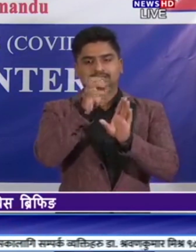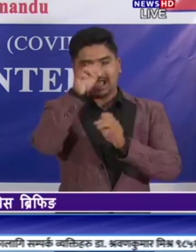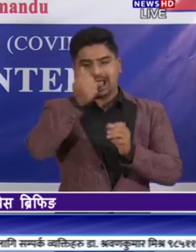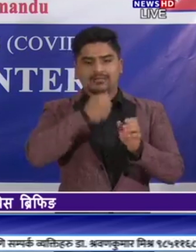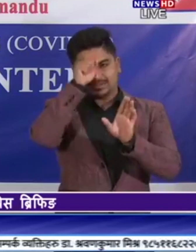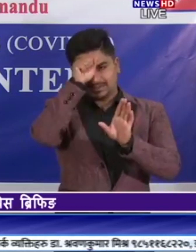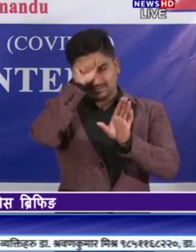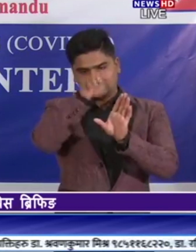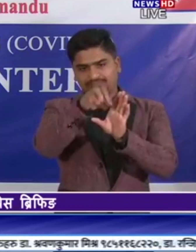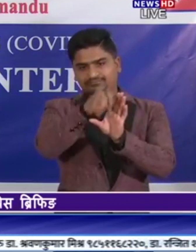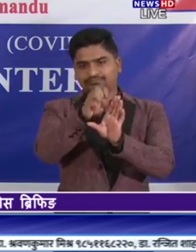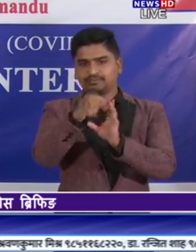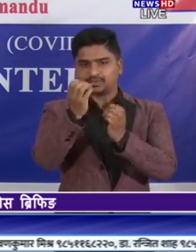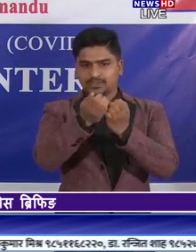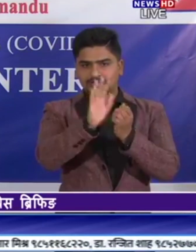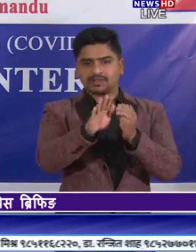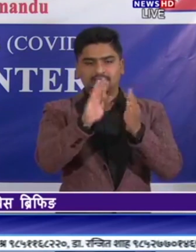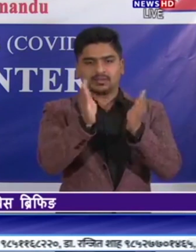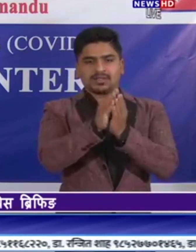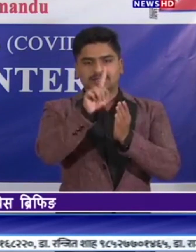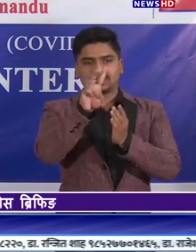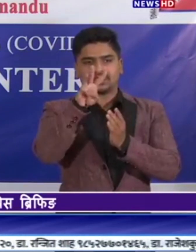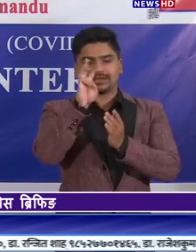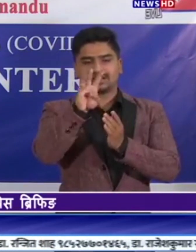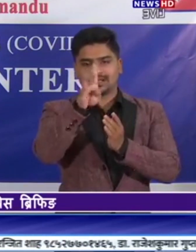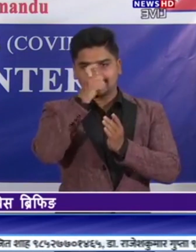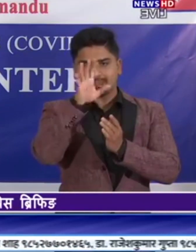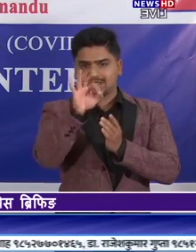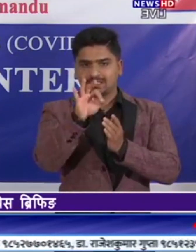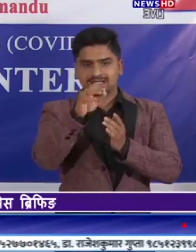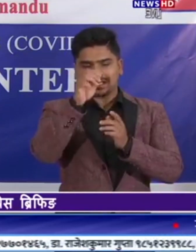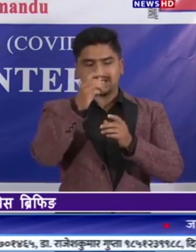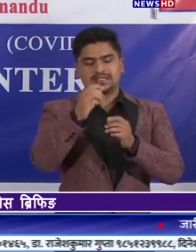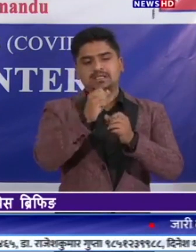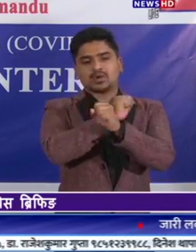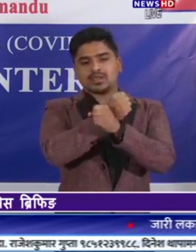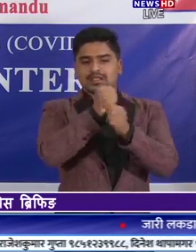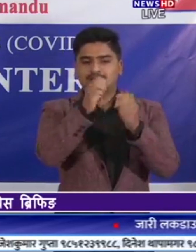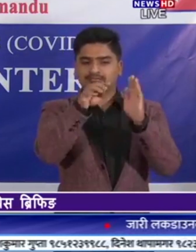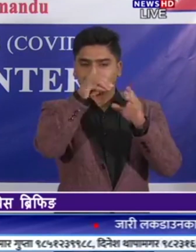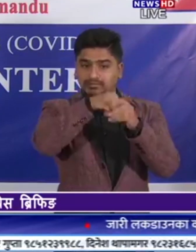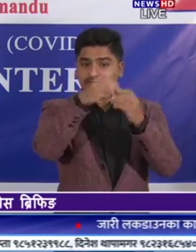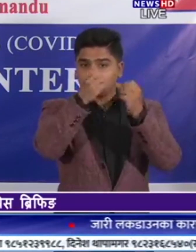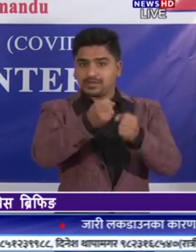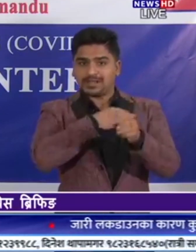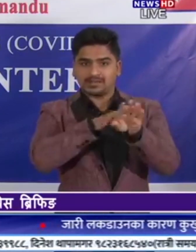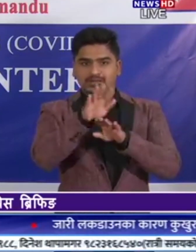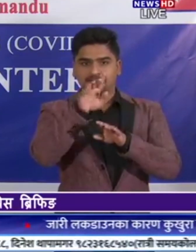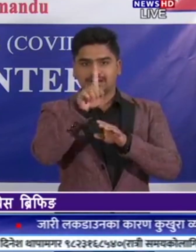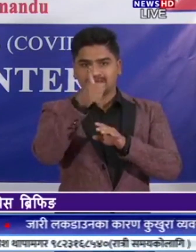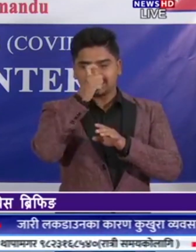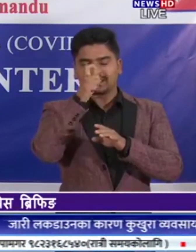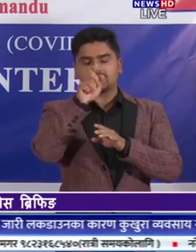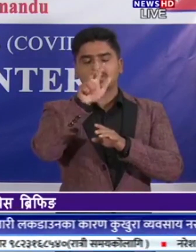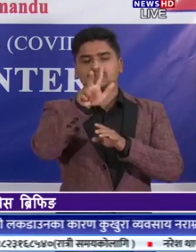छो, तेसे गरी रेड जोन मा रहेका चार जाना हुनुँँँछ, जम्मा एक साय चवरासी जाना